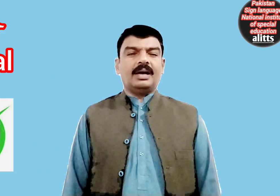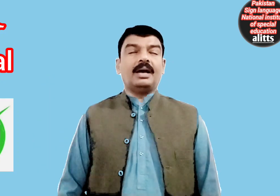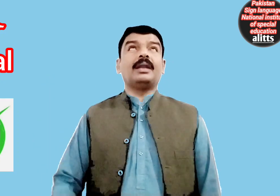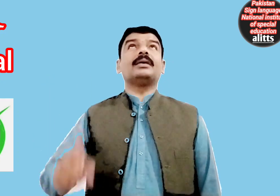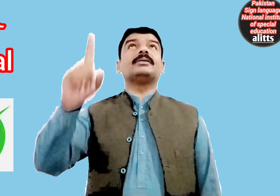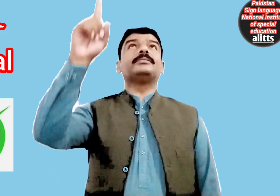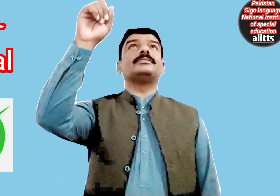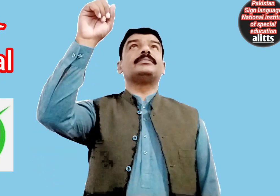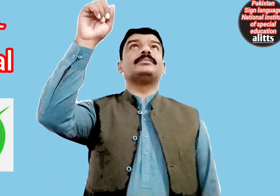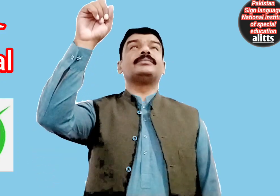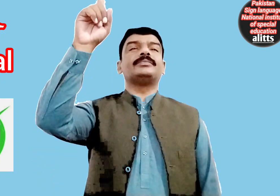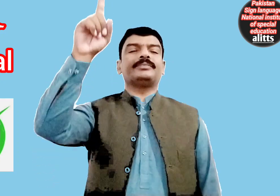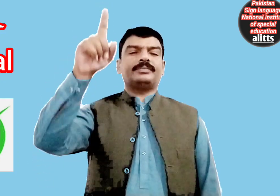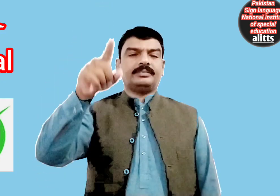हलाल,